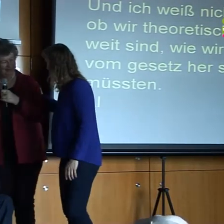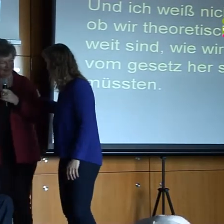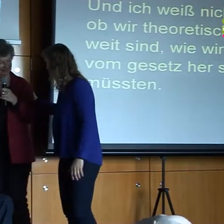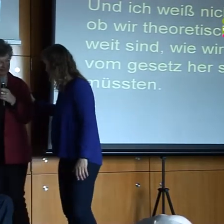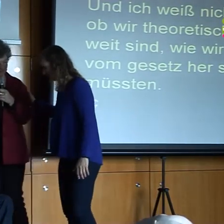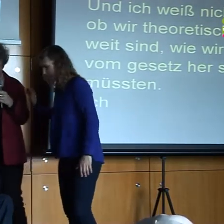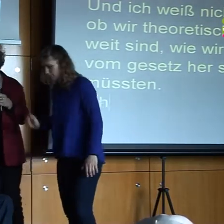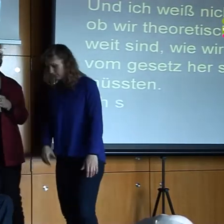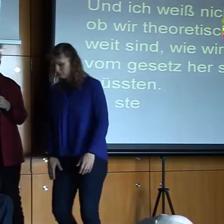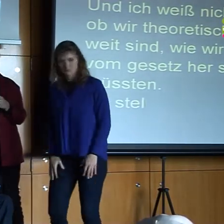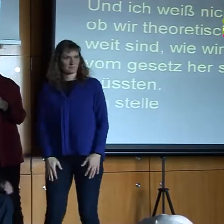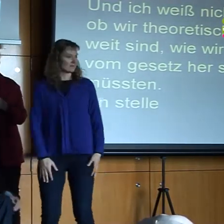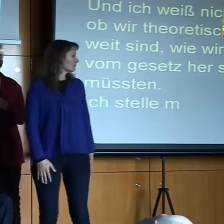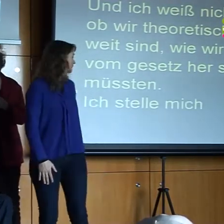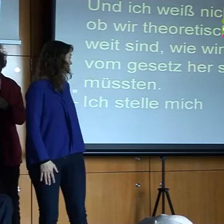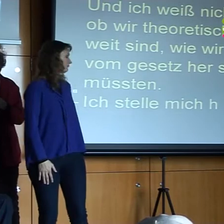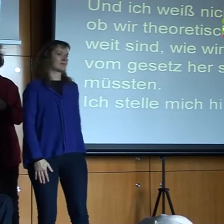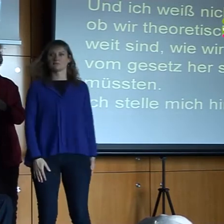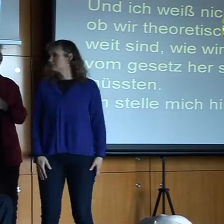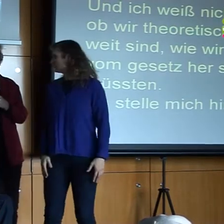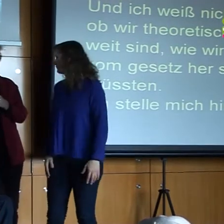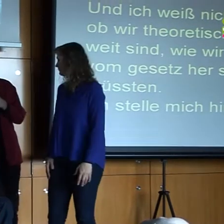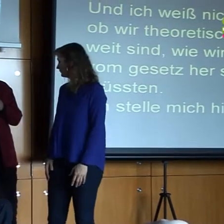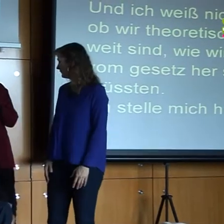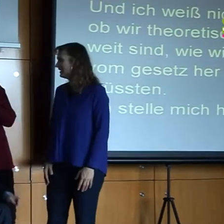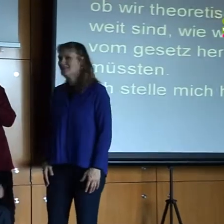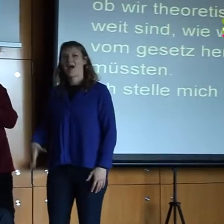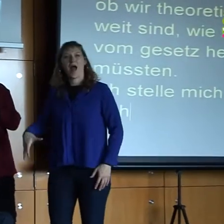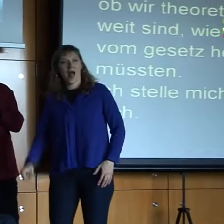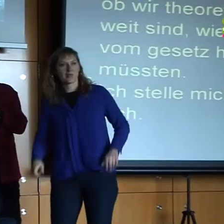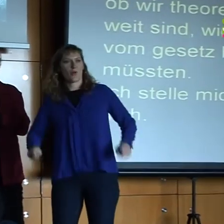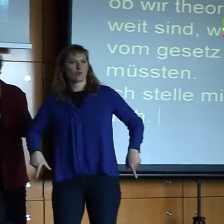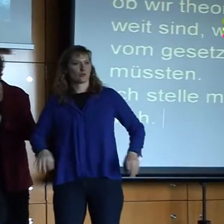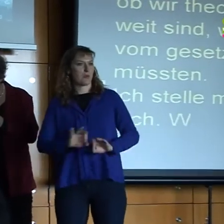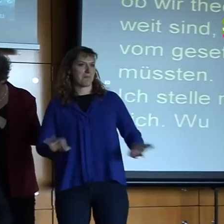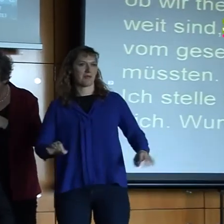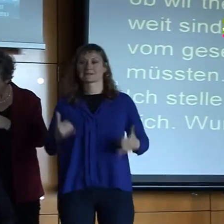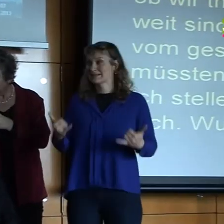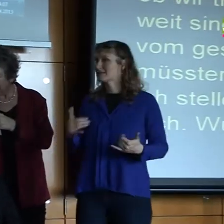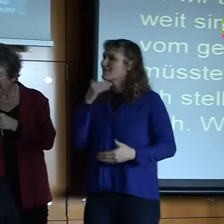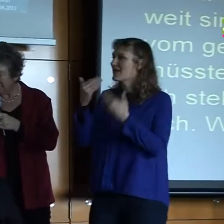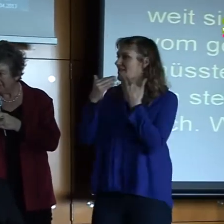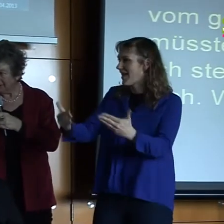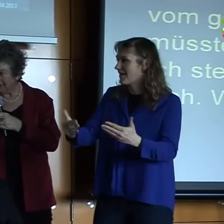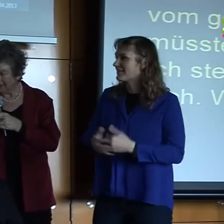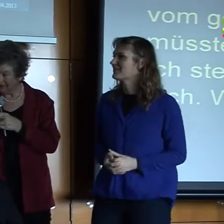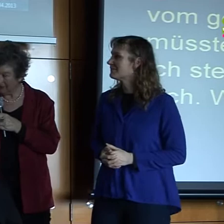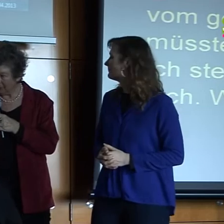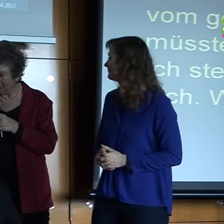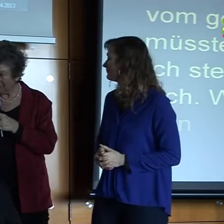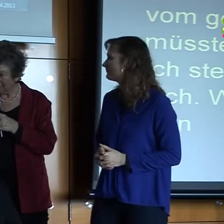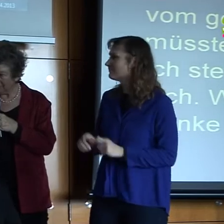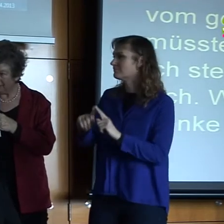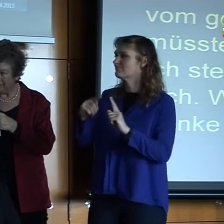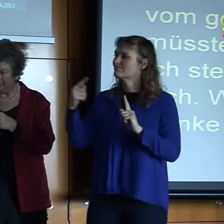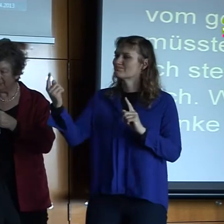Ja, geht das? Ja, wunderbar. Ich halte mich notfalls hier an. Vielen Dank jedenfalls für diesen